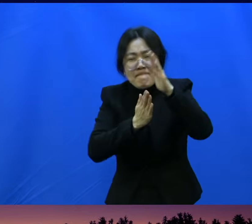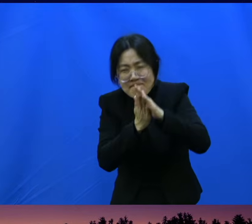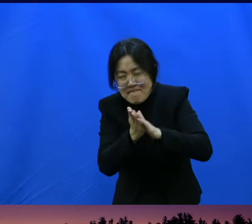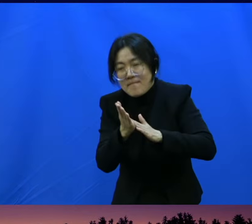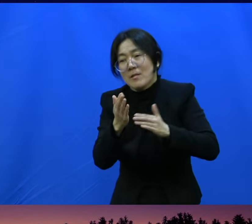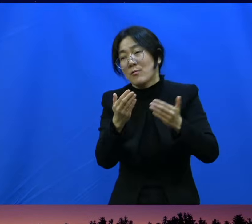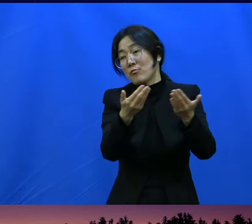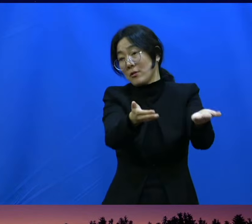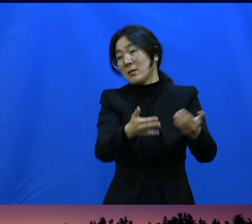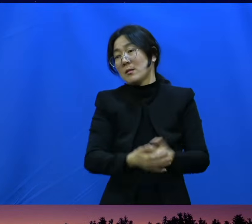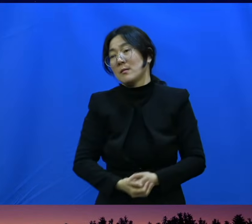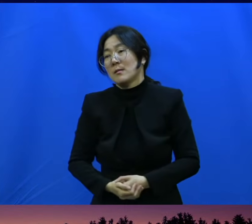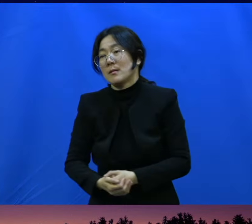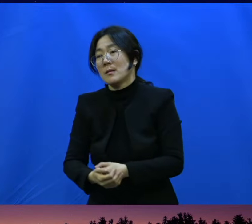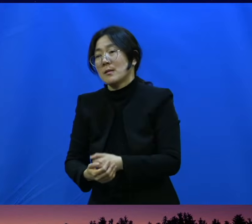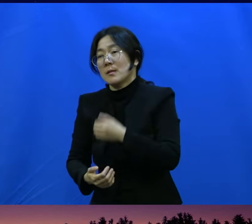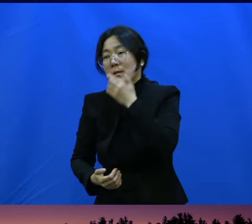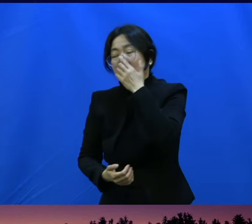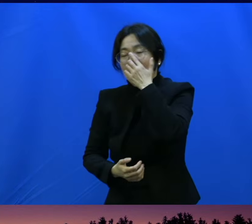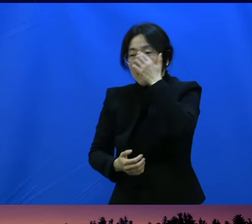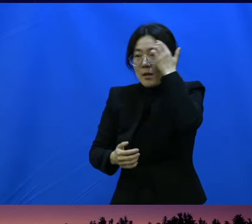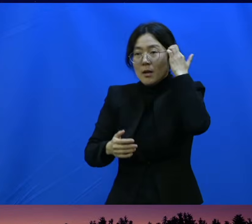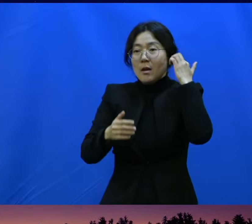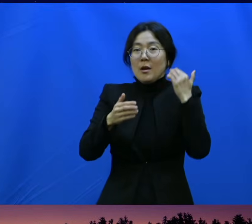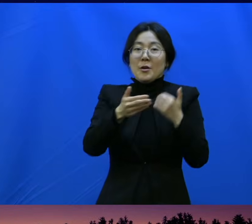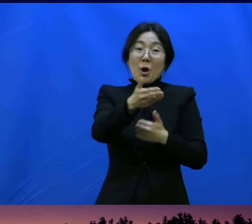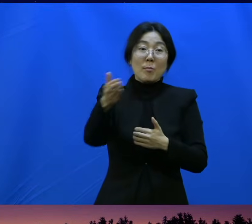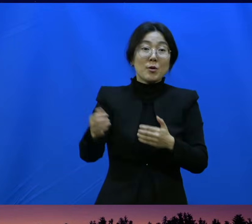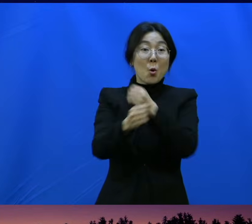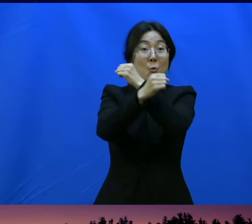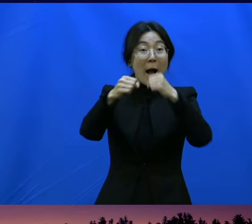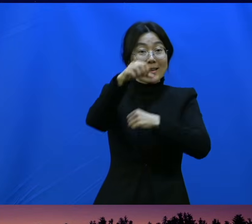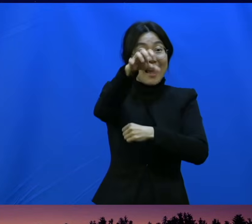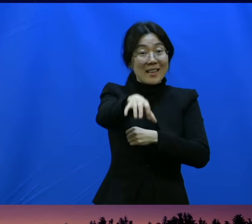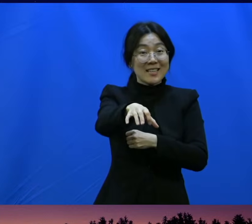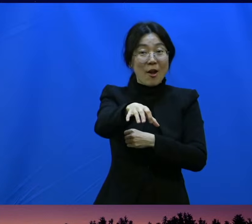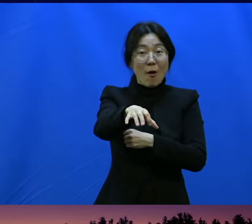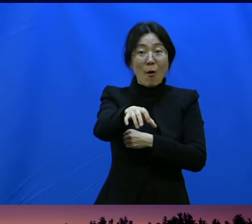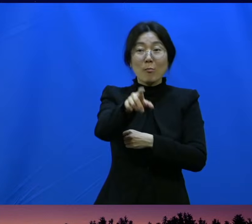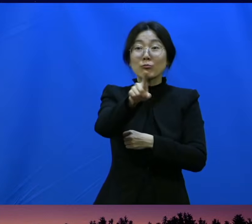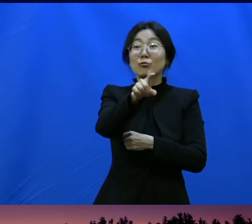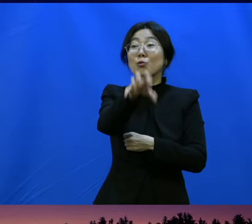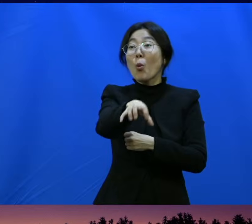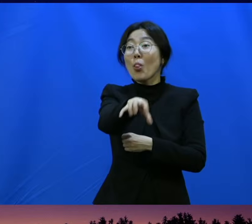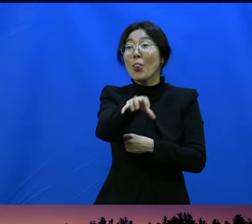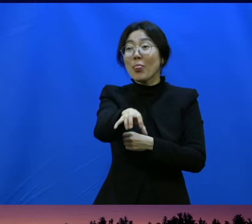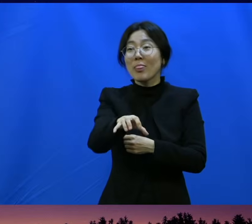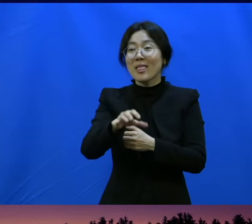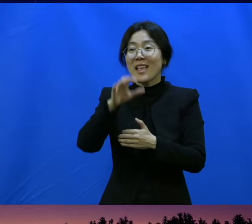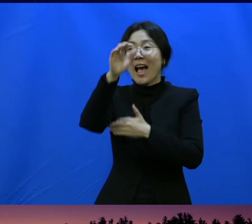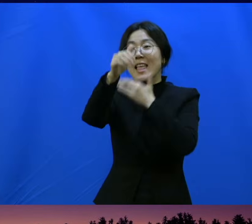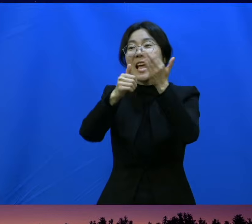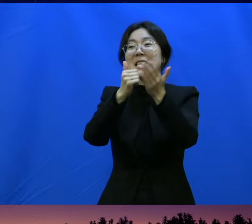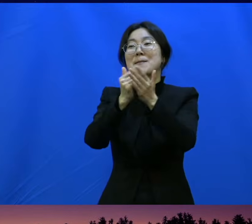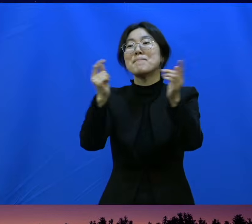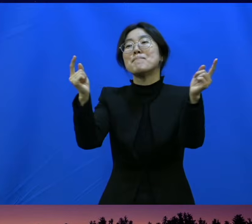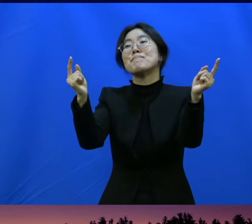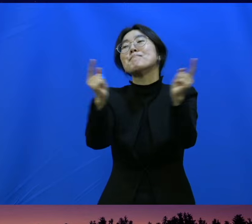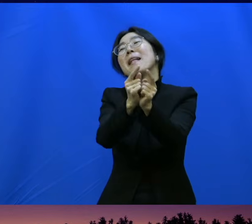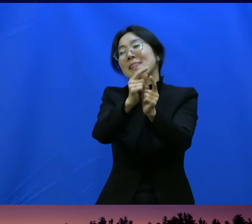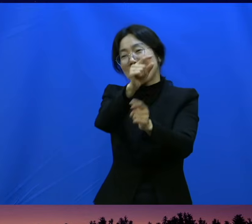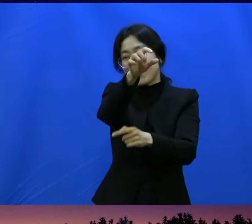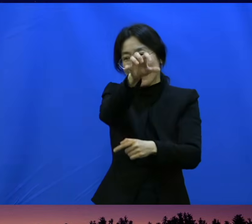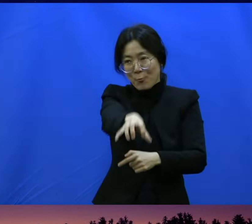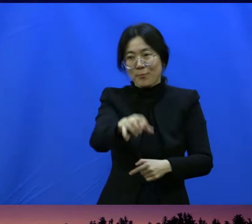곳입니다. 하나님을 만나면 그곳은 가장 경이로운 곳으로 바뀌게 되는 것입니다. 그